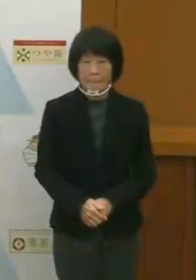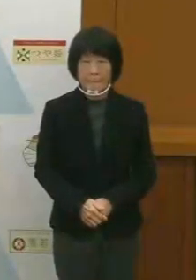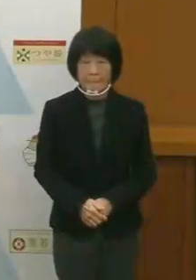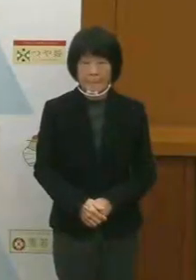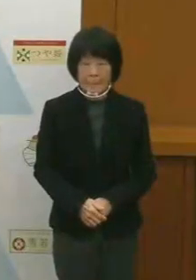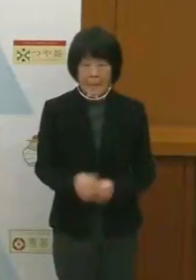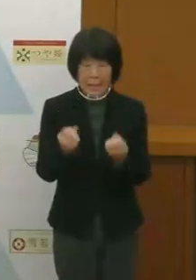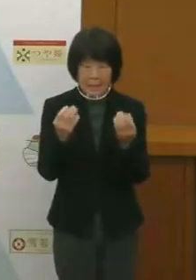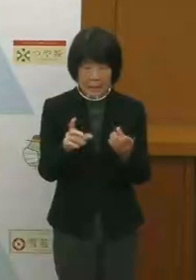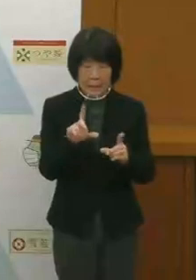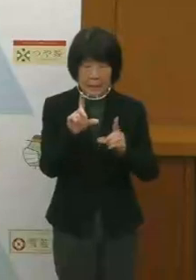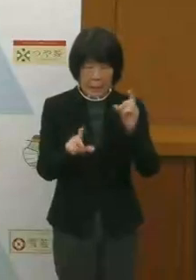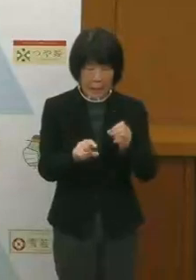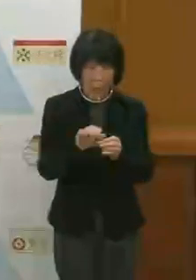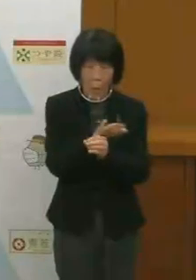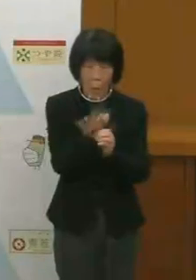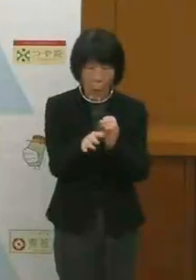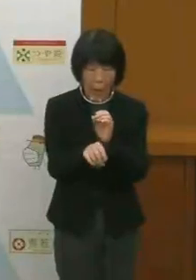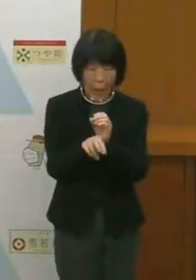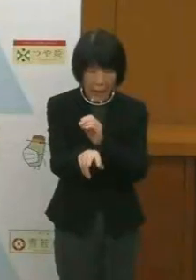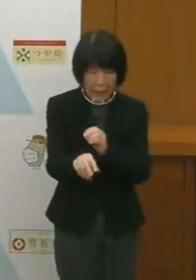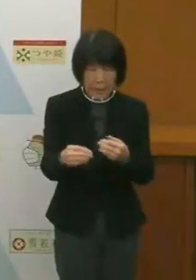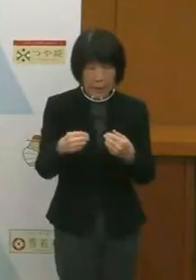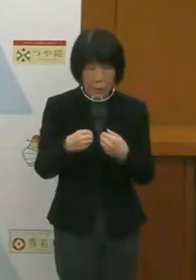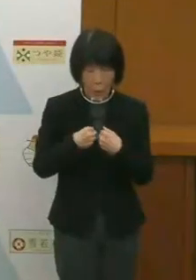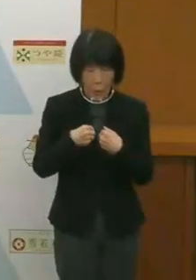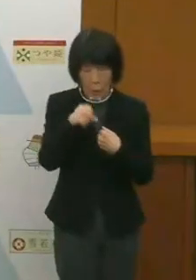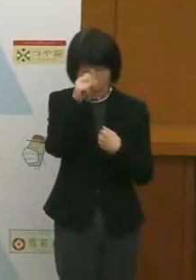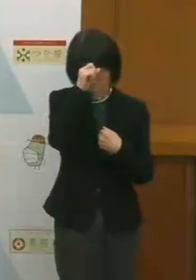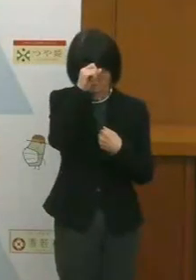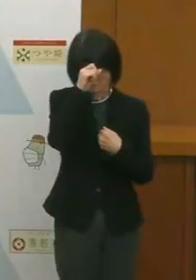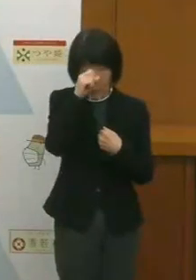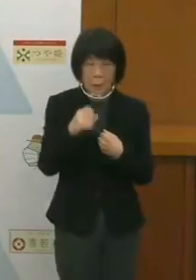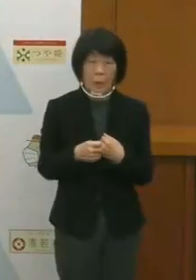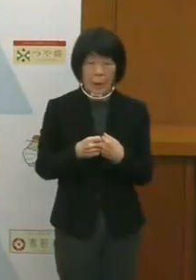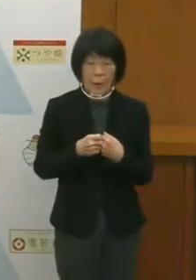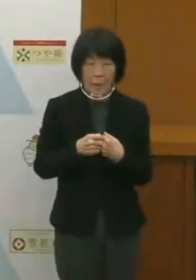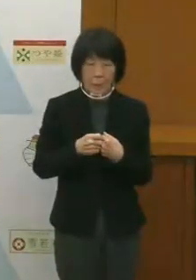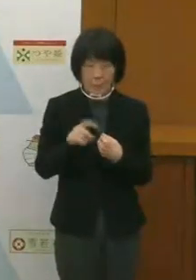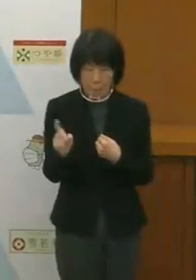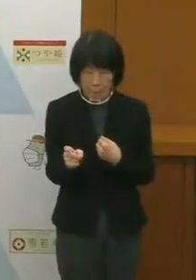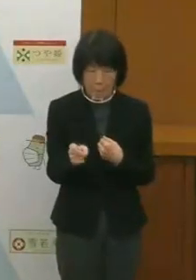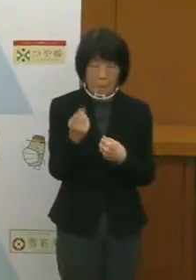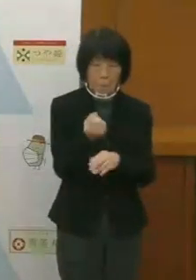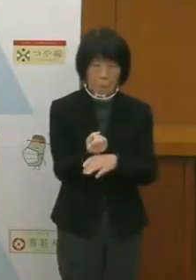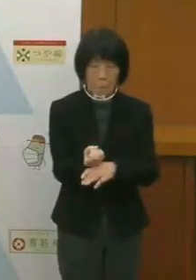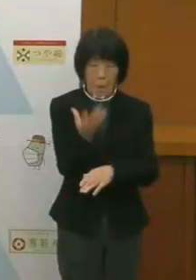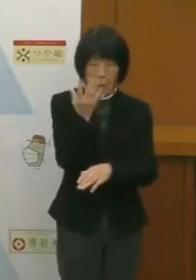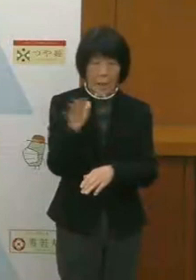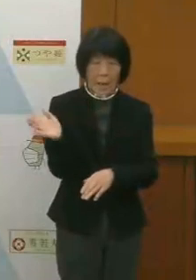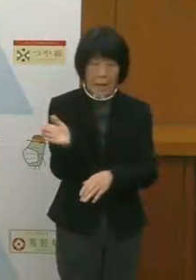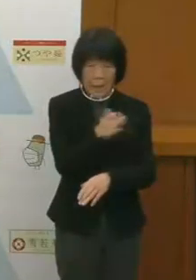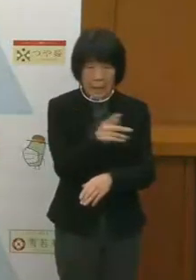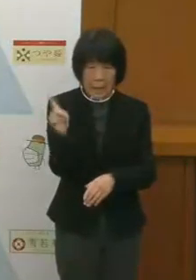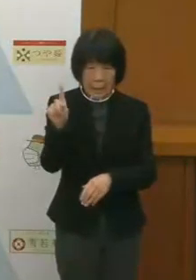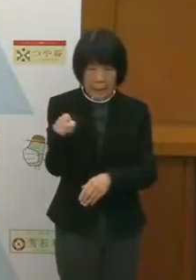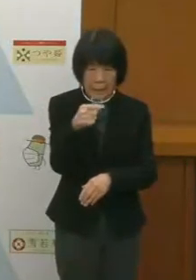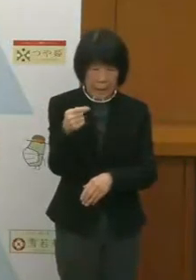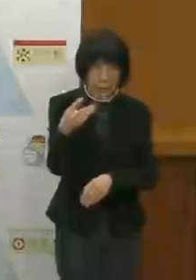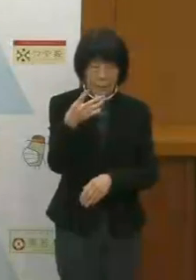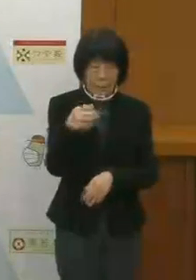まあ、新型コロナウイルス感染症がですね、発生して、第一波